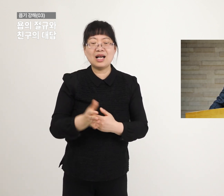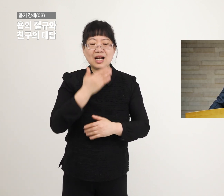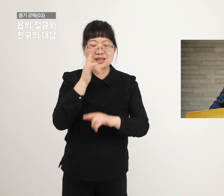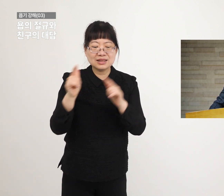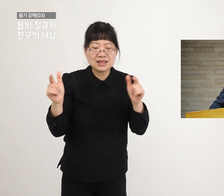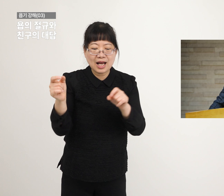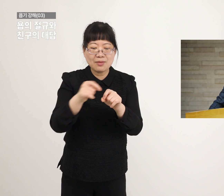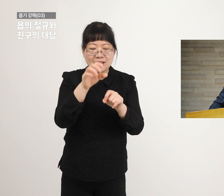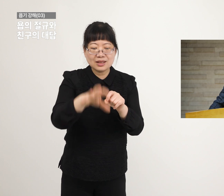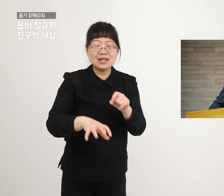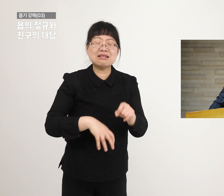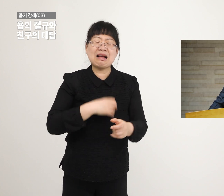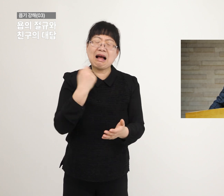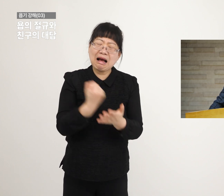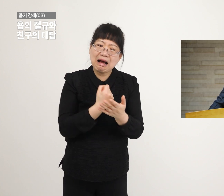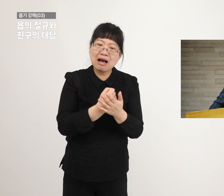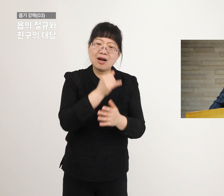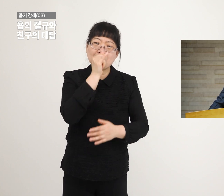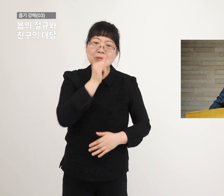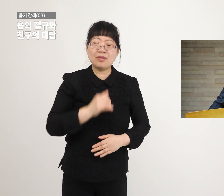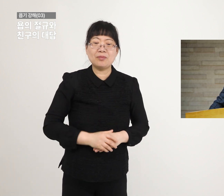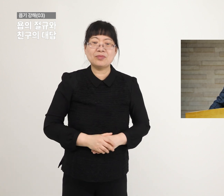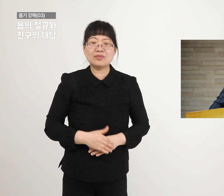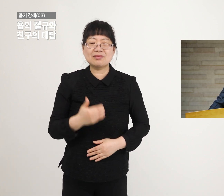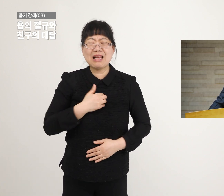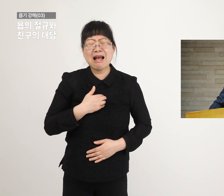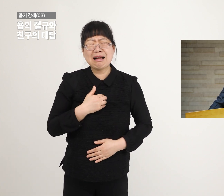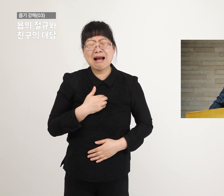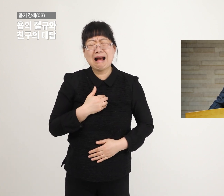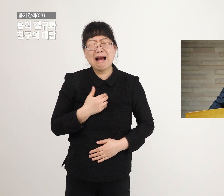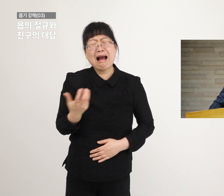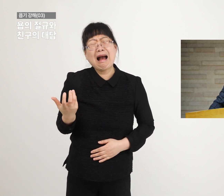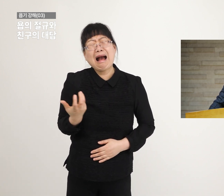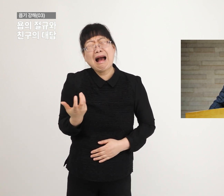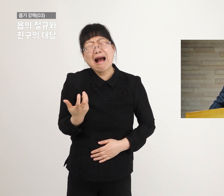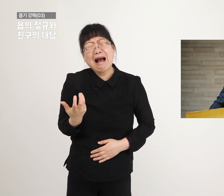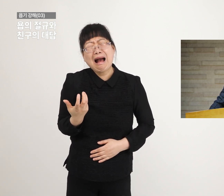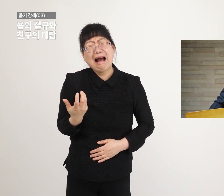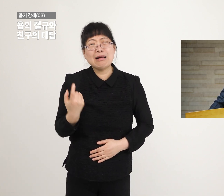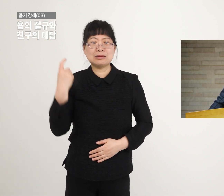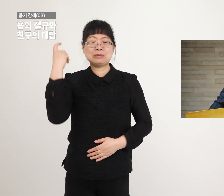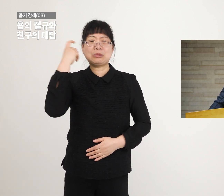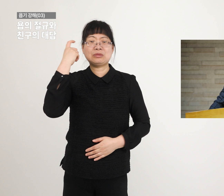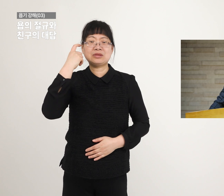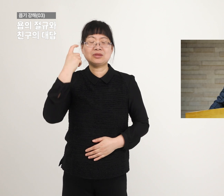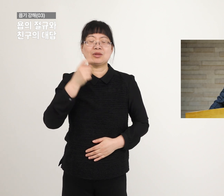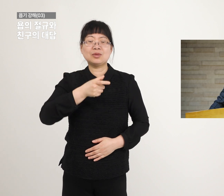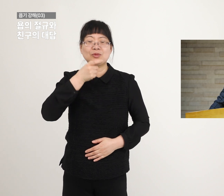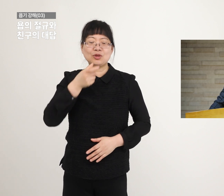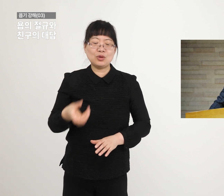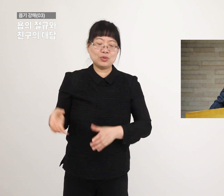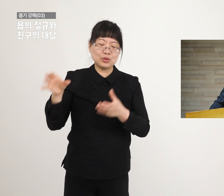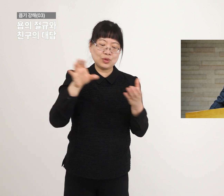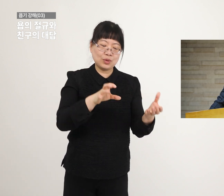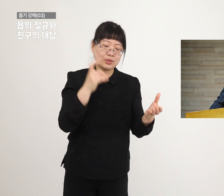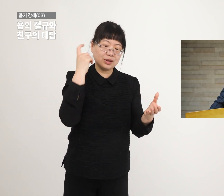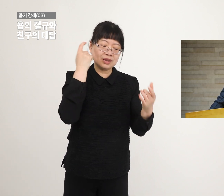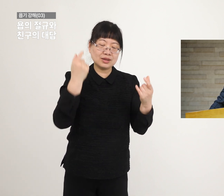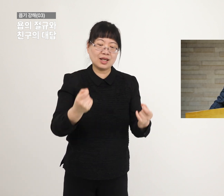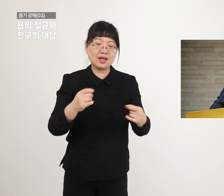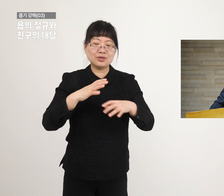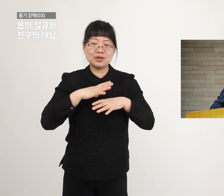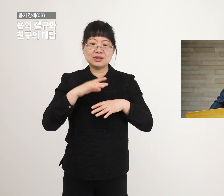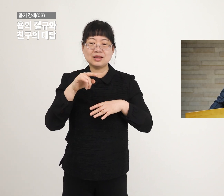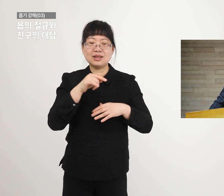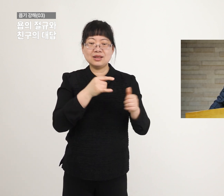앞에서도 탄식이 나며 내가 앓는 소리는 물이 쏟아지는 소리 같구나. 내가 두려워하는 그것이